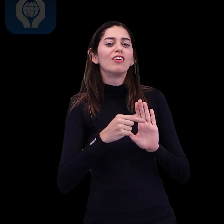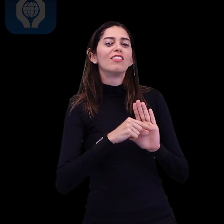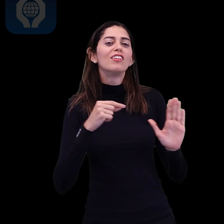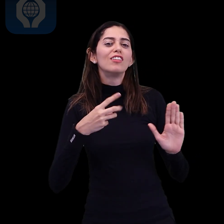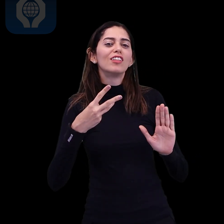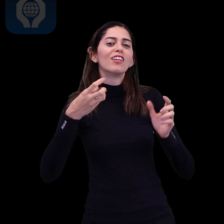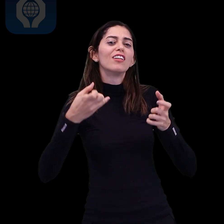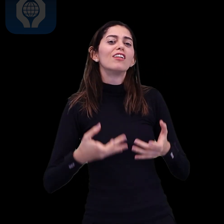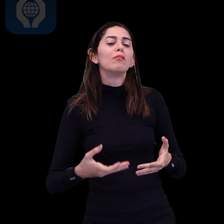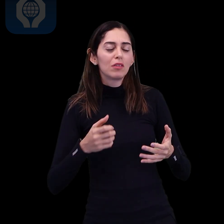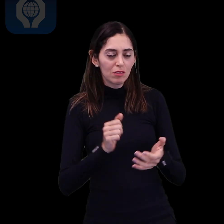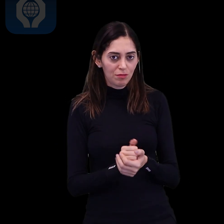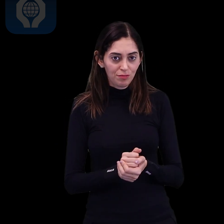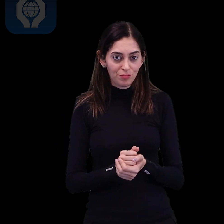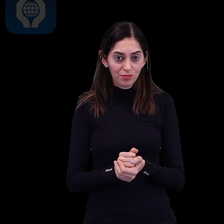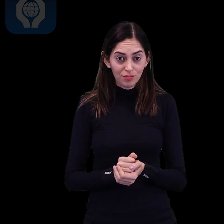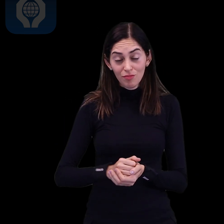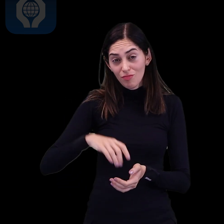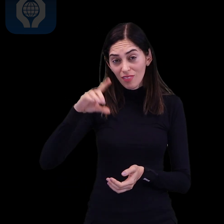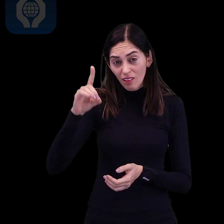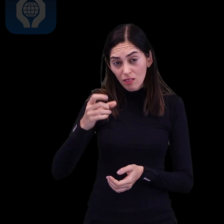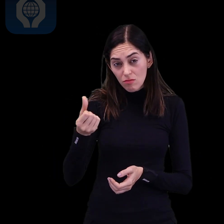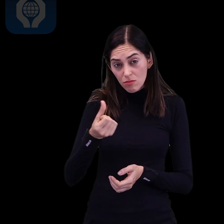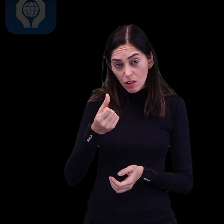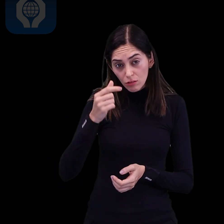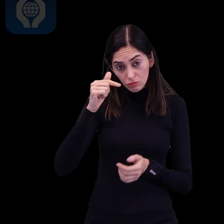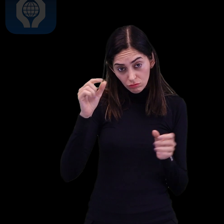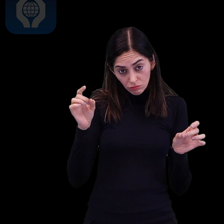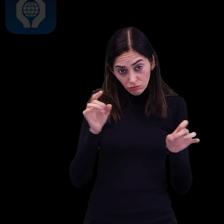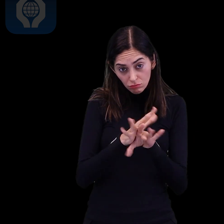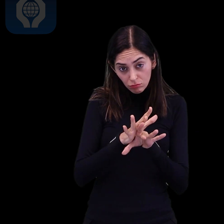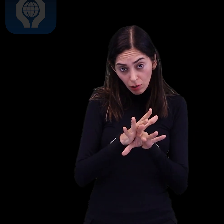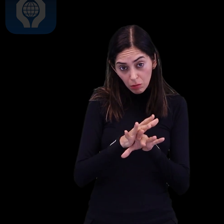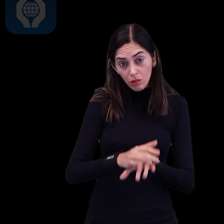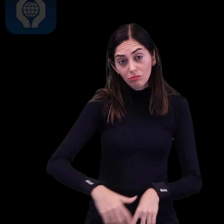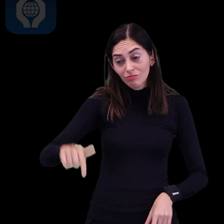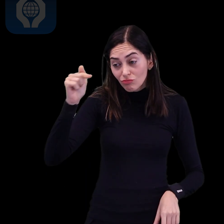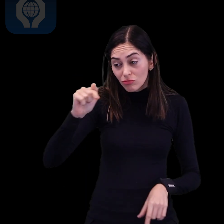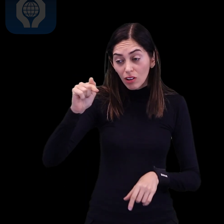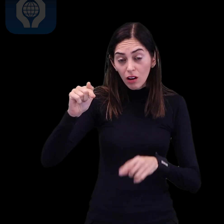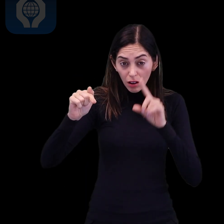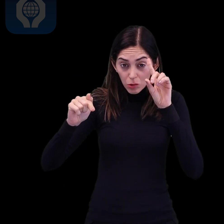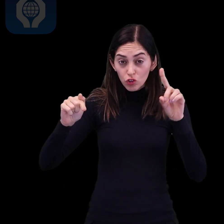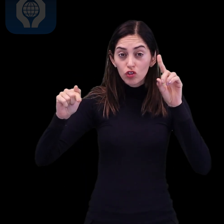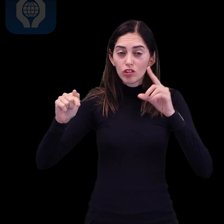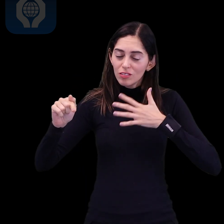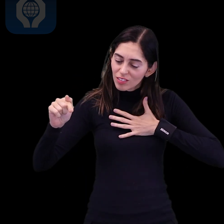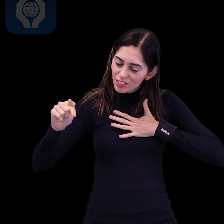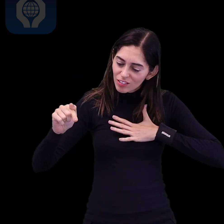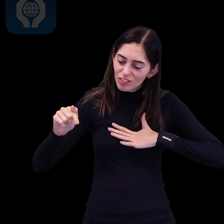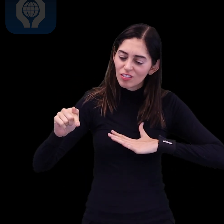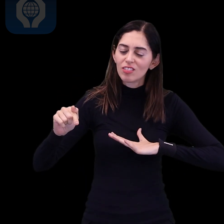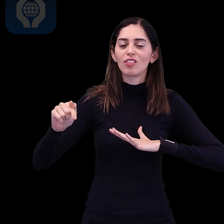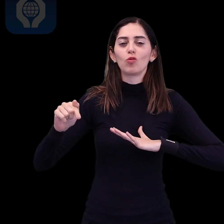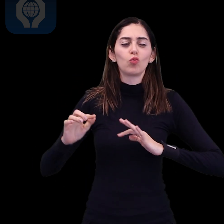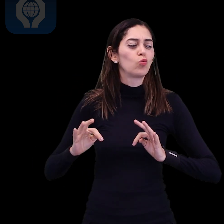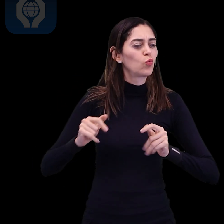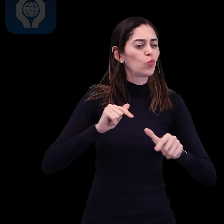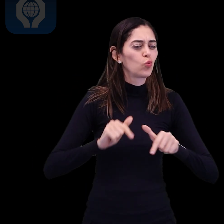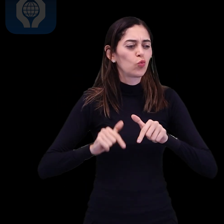diz: E havendo Deus acabado no dia 7º a obra que fizera, descansou no 7º dia de toda a sua